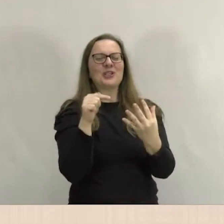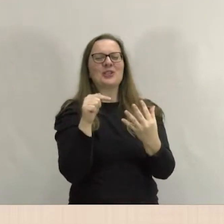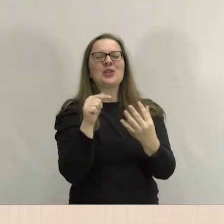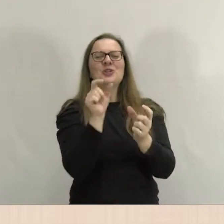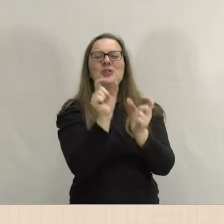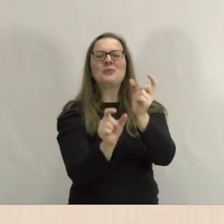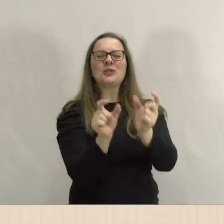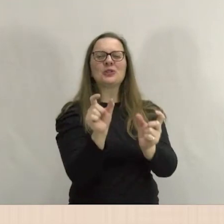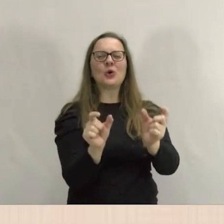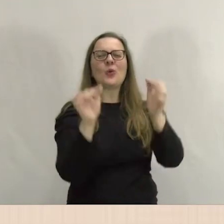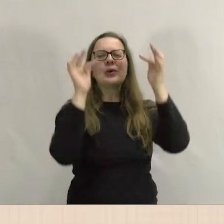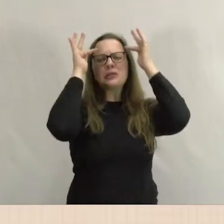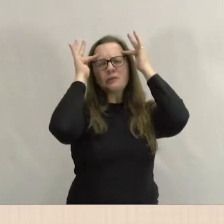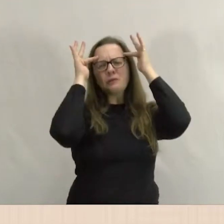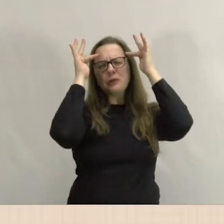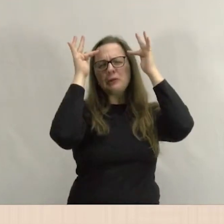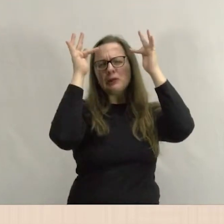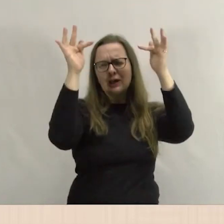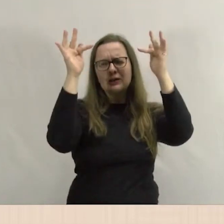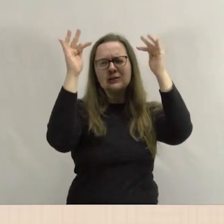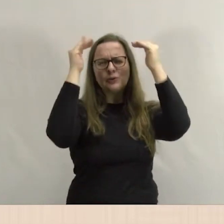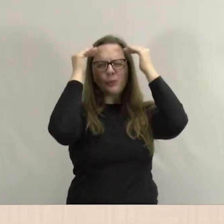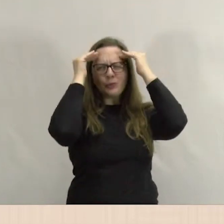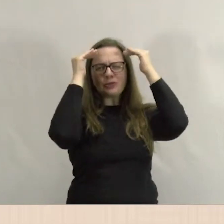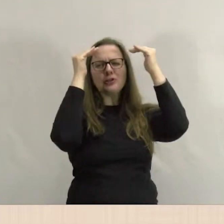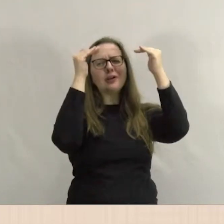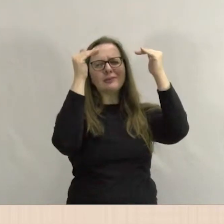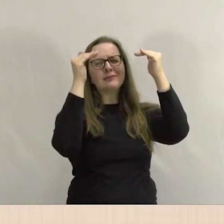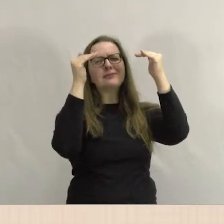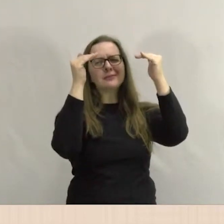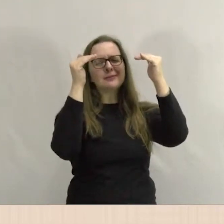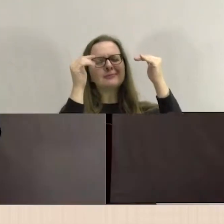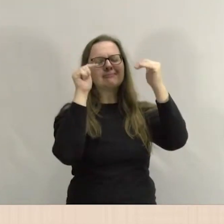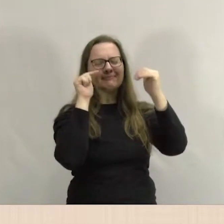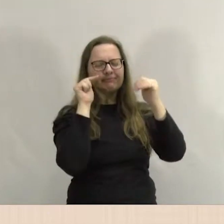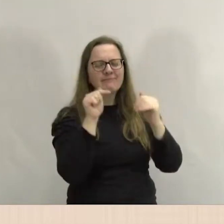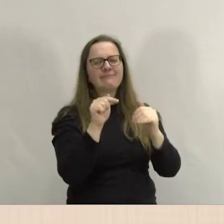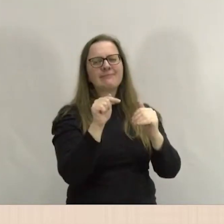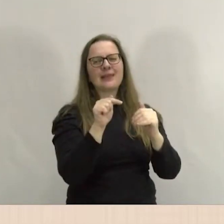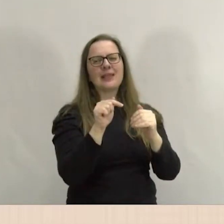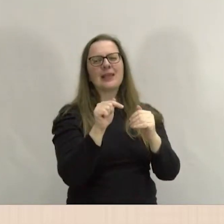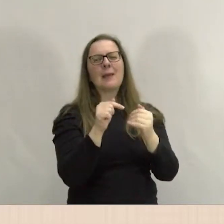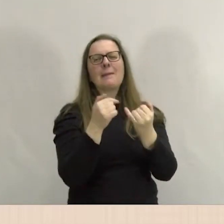Nós todos, cada vez mais, estamos respirando a mesma coisa.